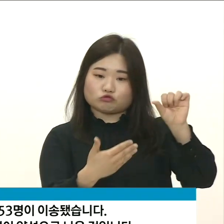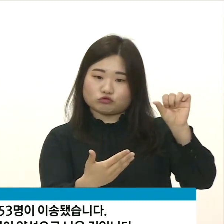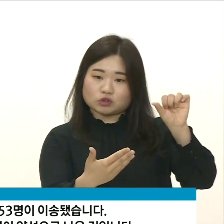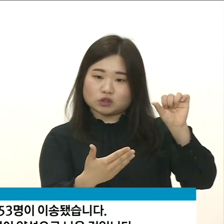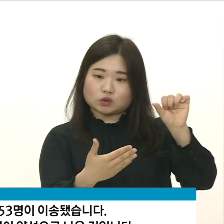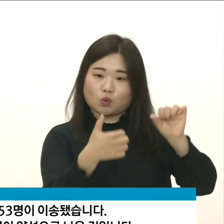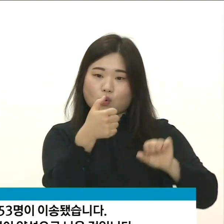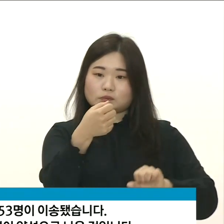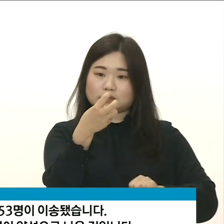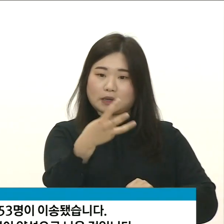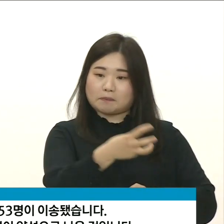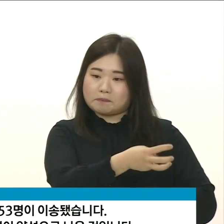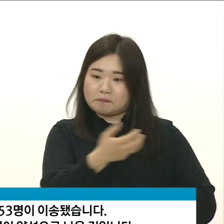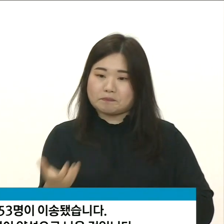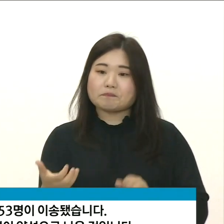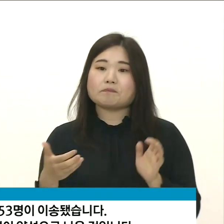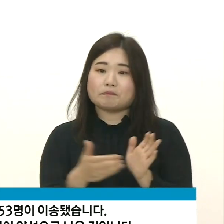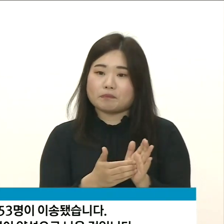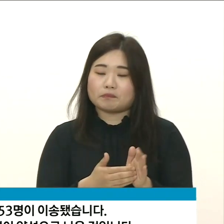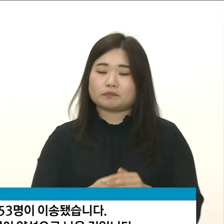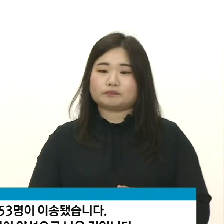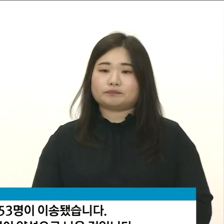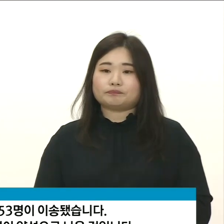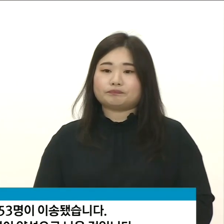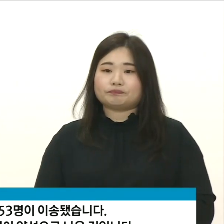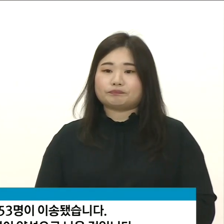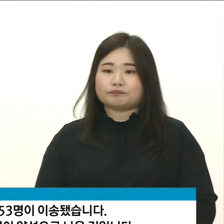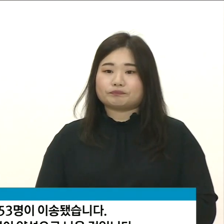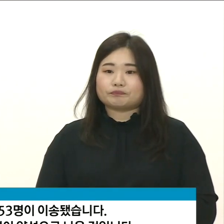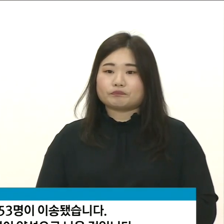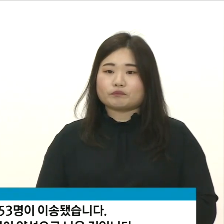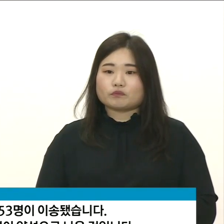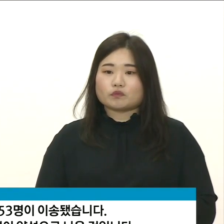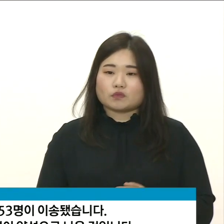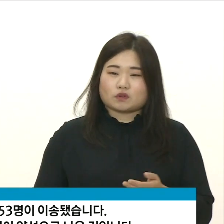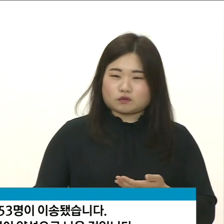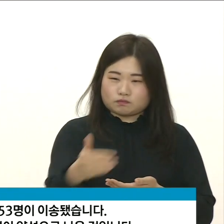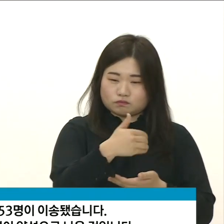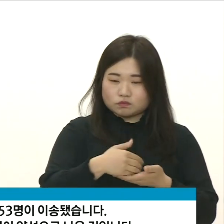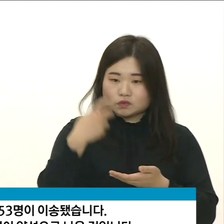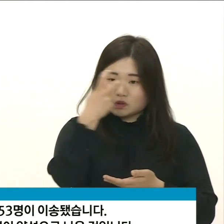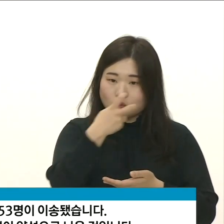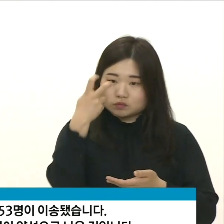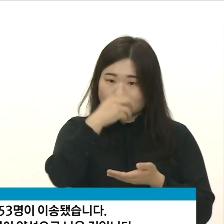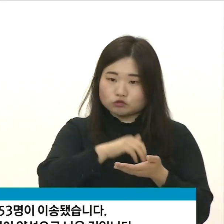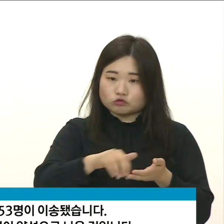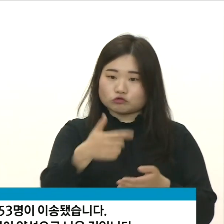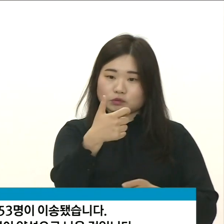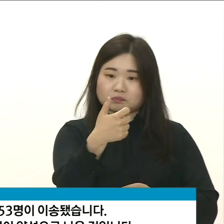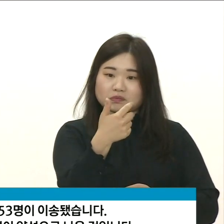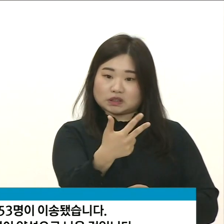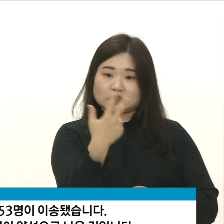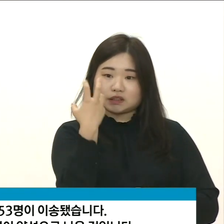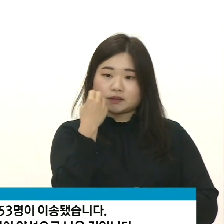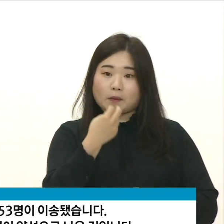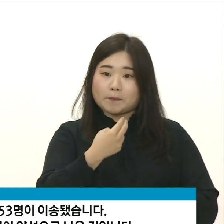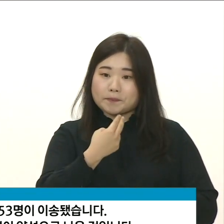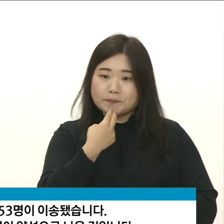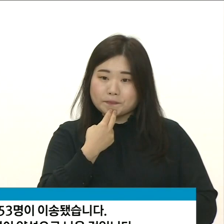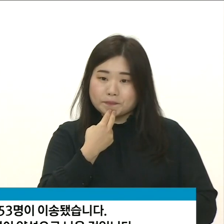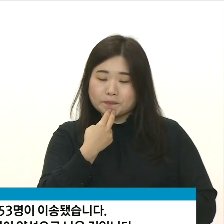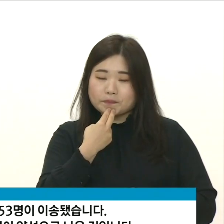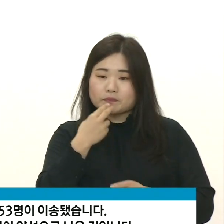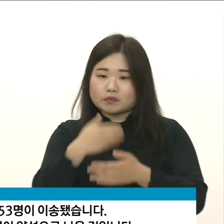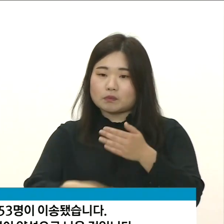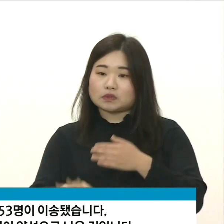날 53명이 이송이 되었습니다. 전수검사 결과 67명이 음성이고 4명이